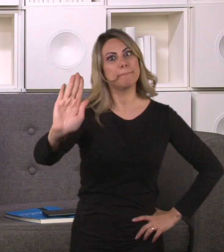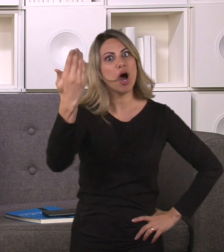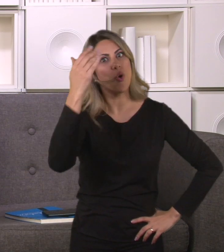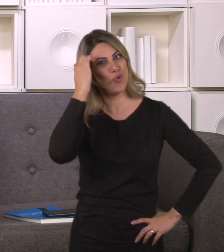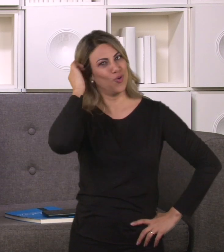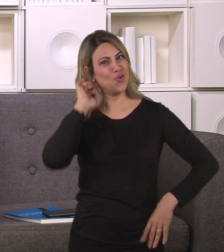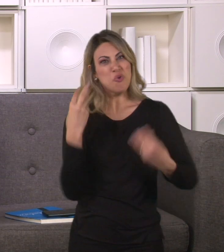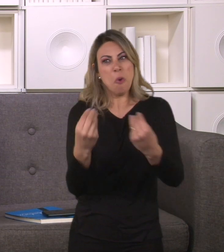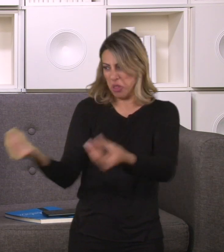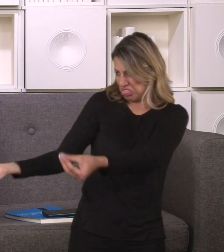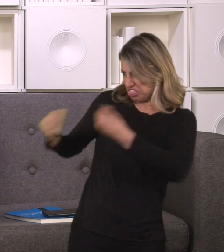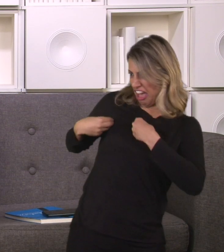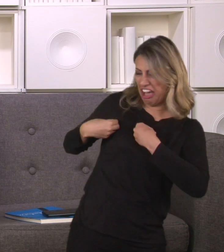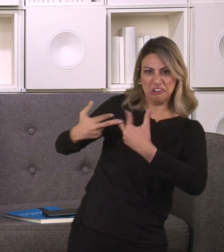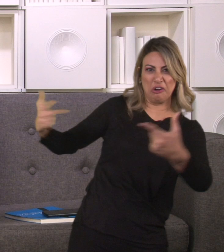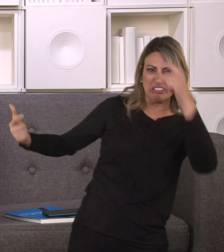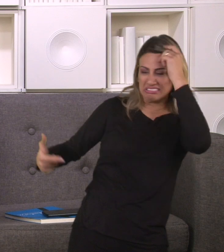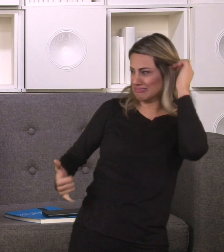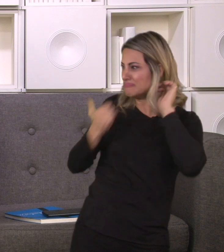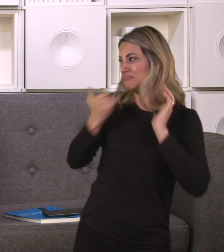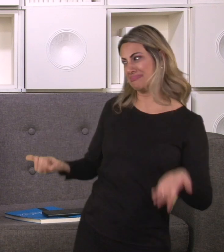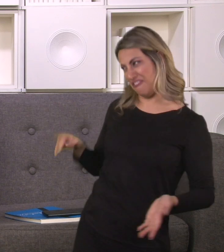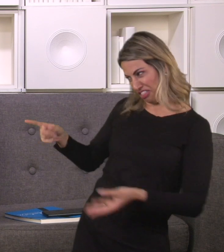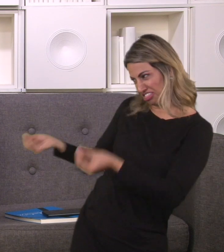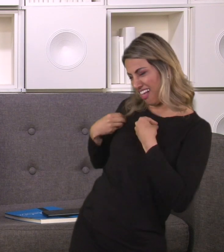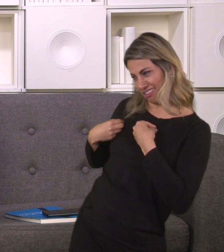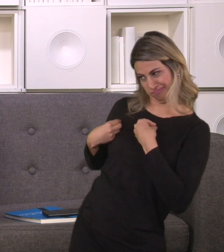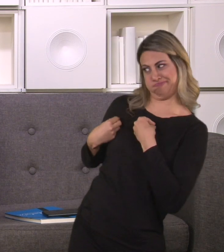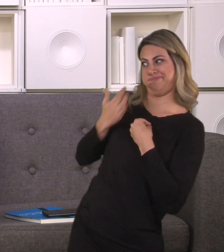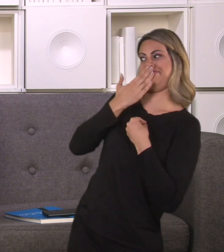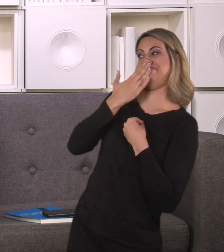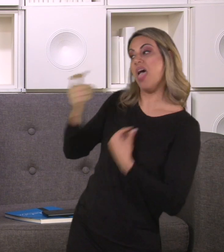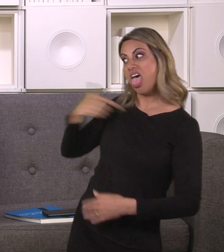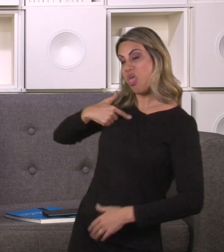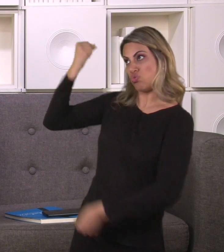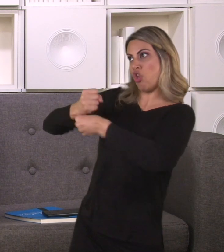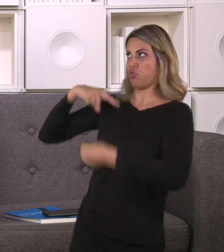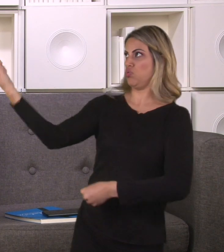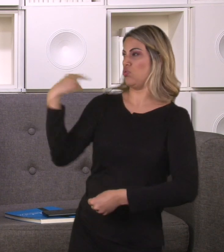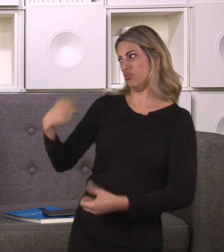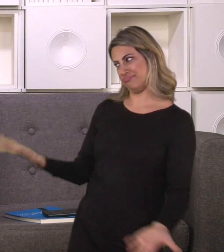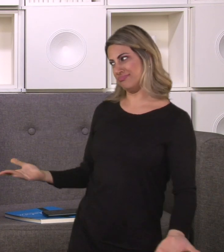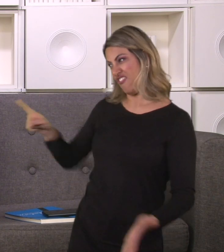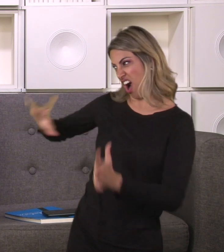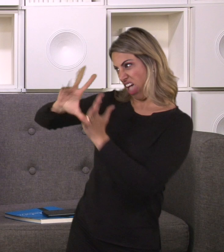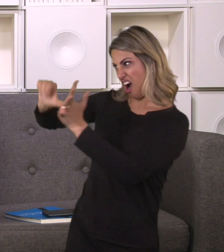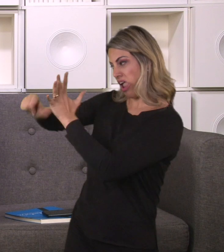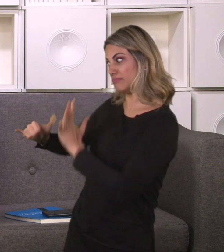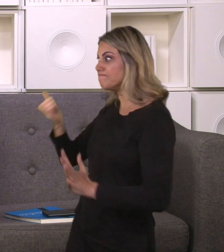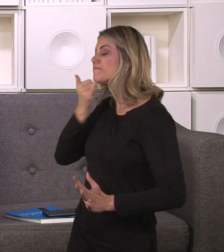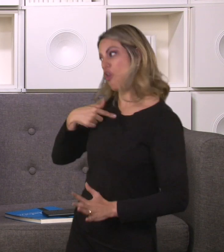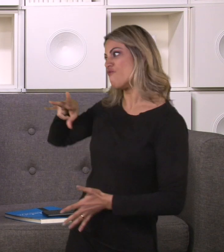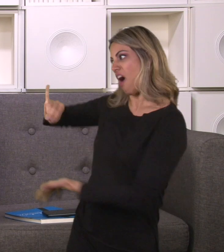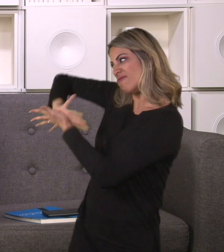mão, porque eu sou o verdadeiro dono de tudo isso aí. Você é o Deus deste século por usurpação, mas isso aí é